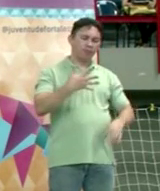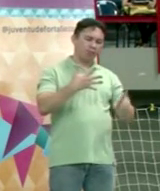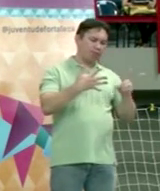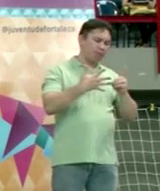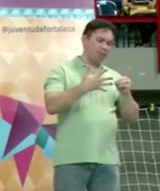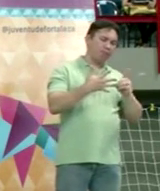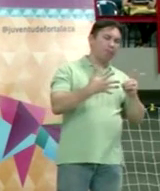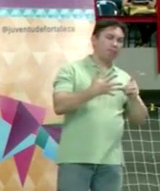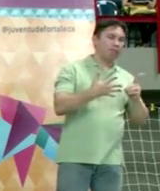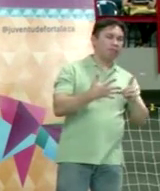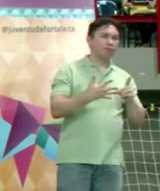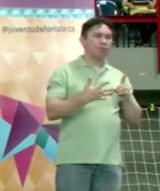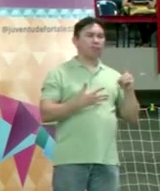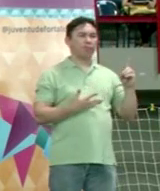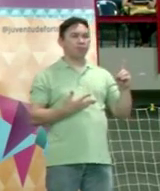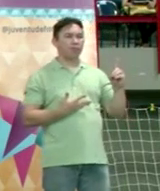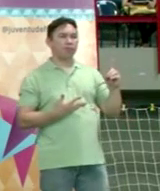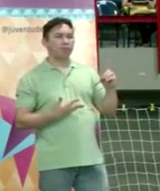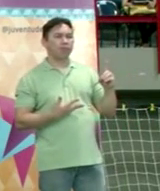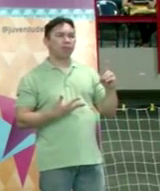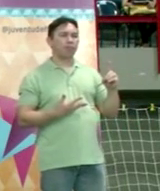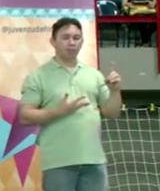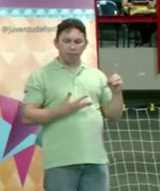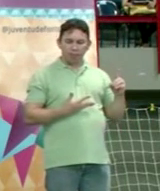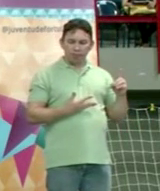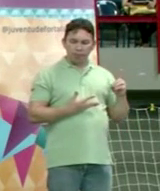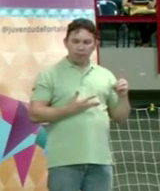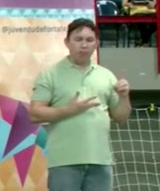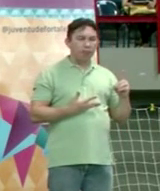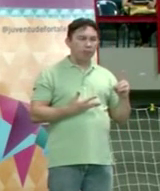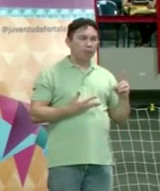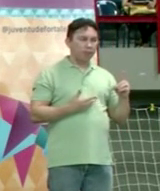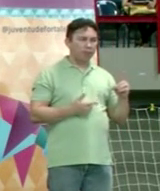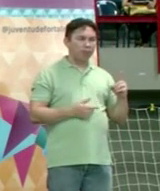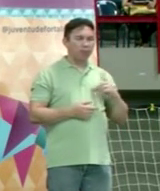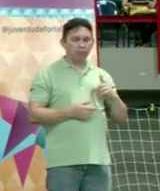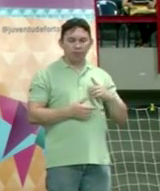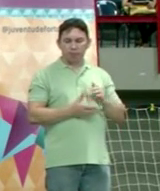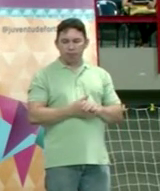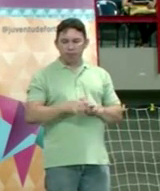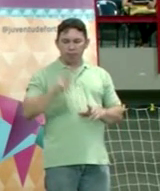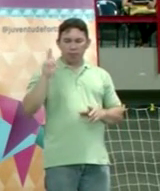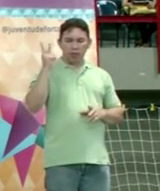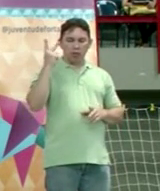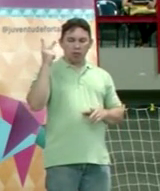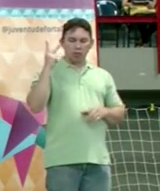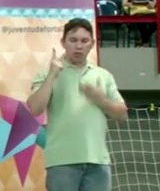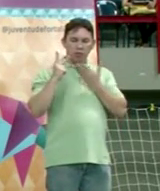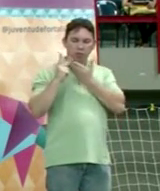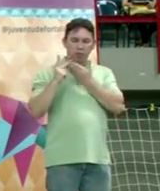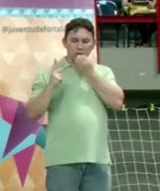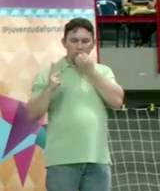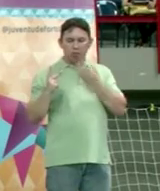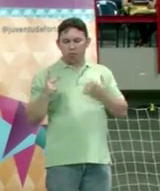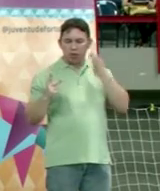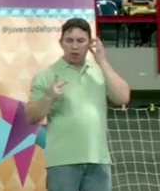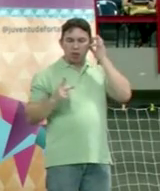tá? Então, sempre ficar atento que o gás hidrogênio é uma excelente